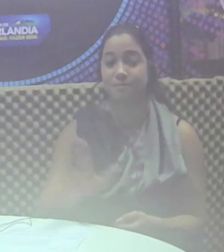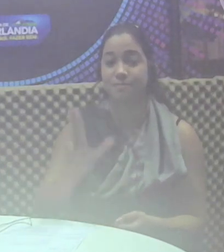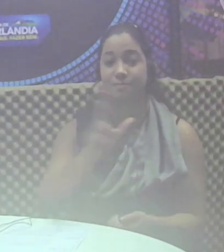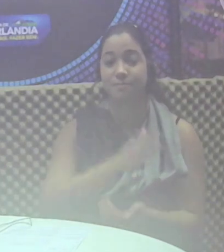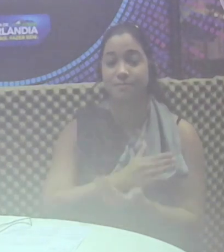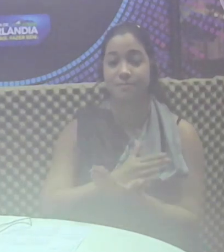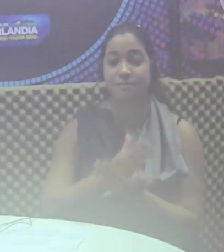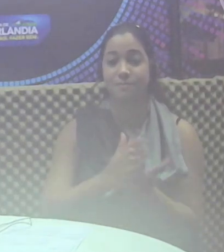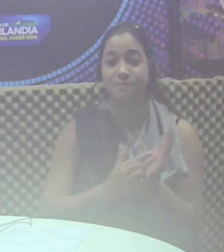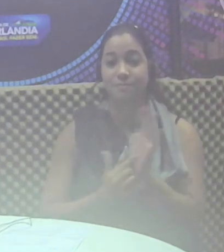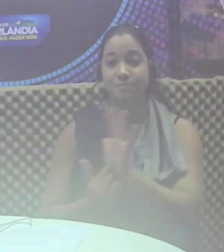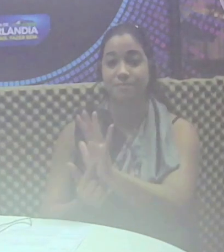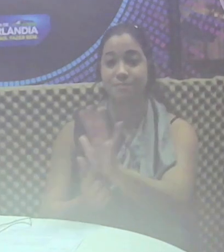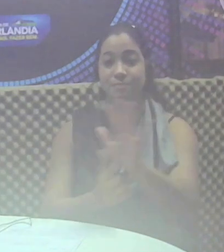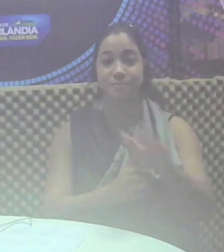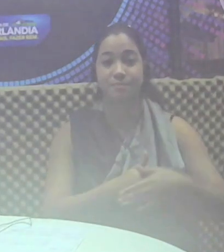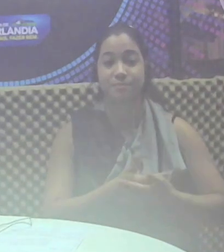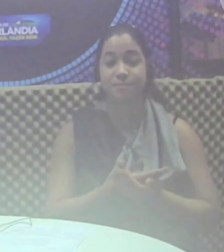Uberlândia no ar.